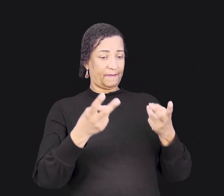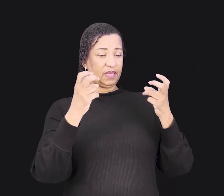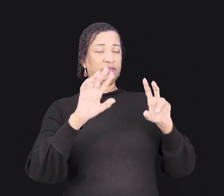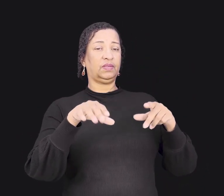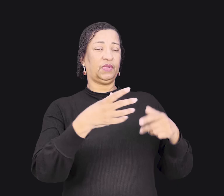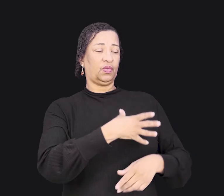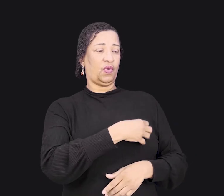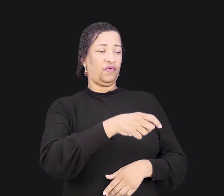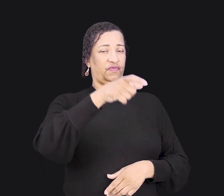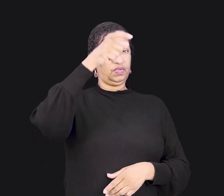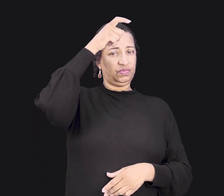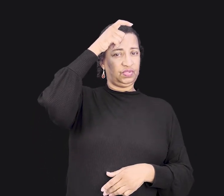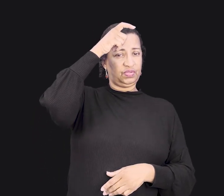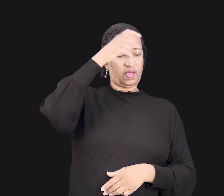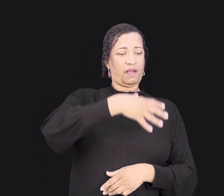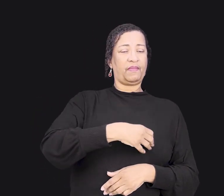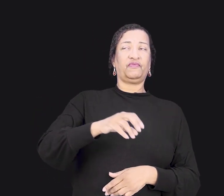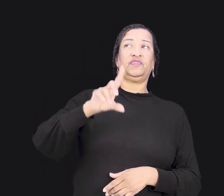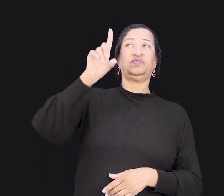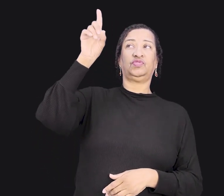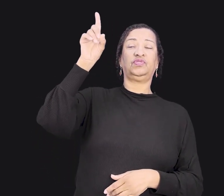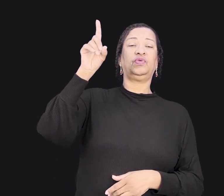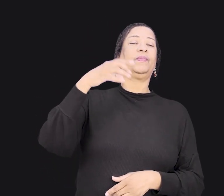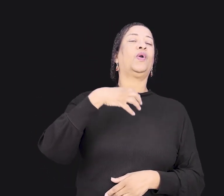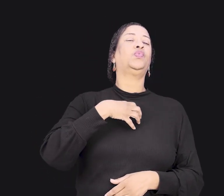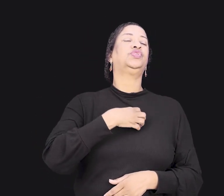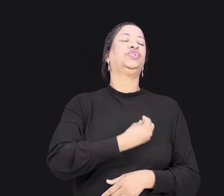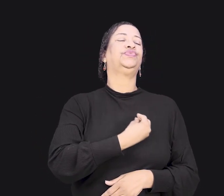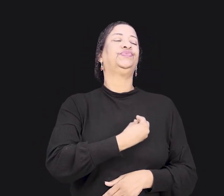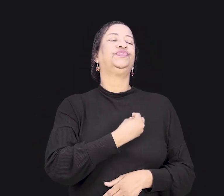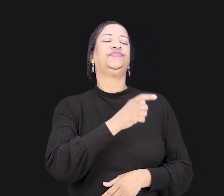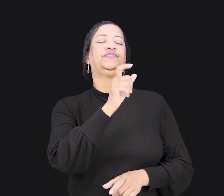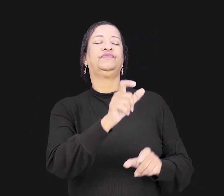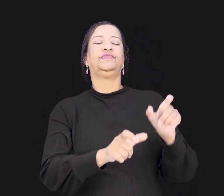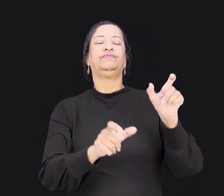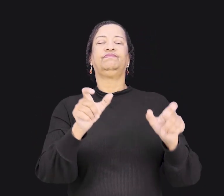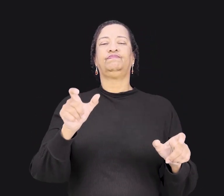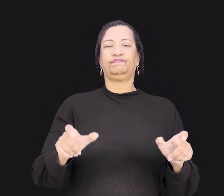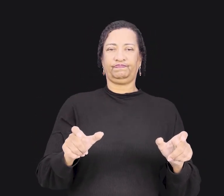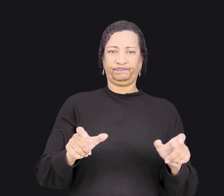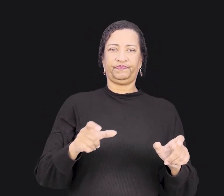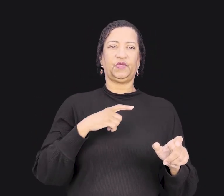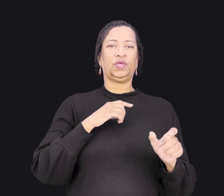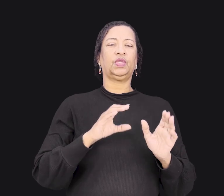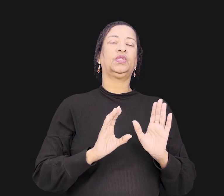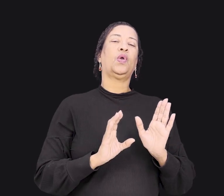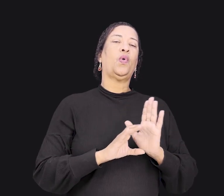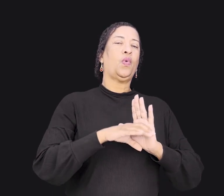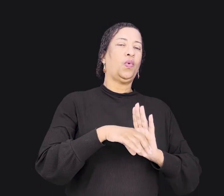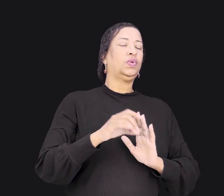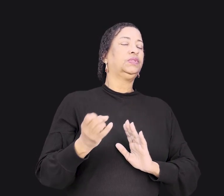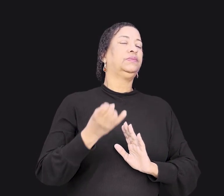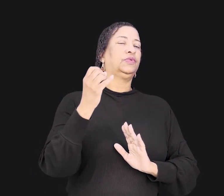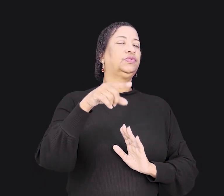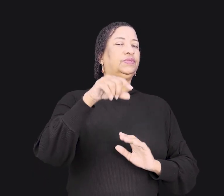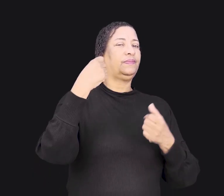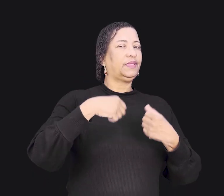como vivem. O capítulo 3 possui um conceito muito importante. É necessário que você se lembre mais uma vez